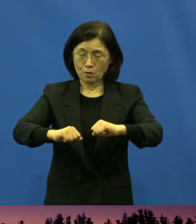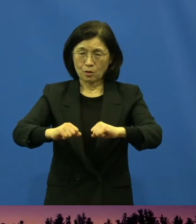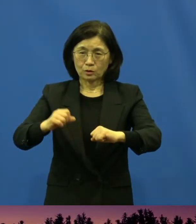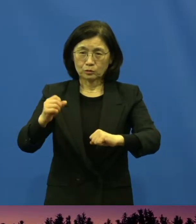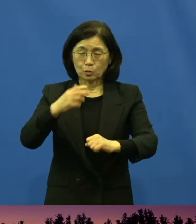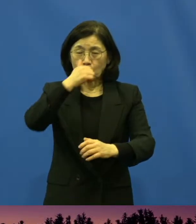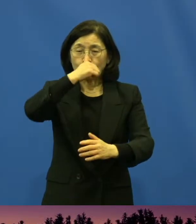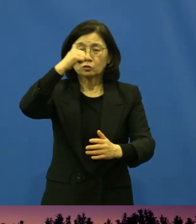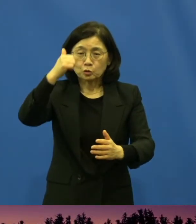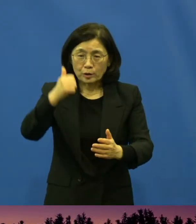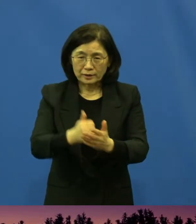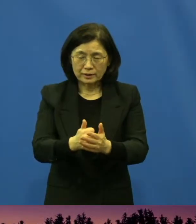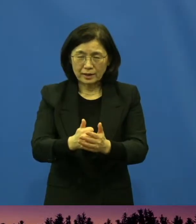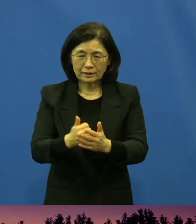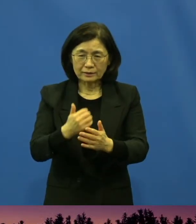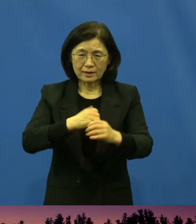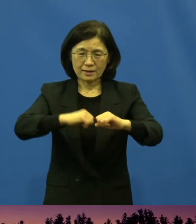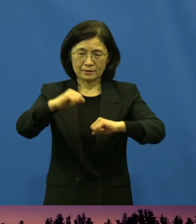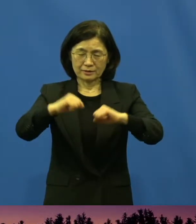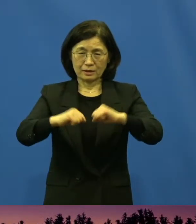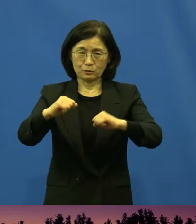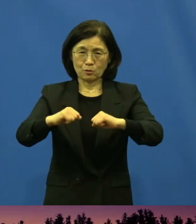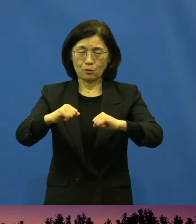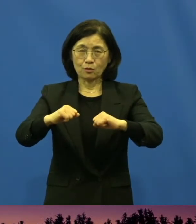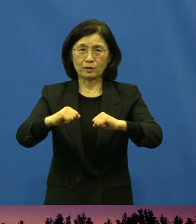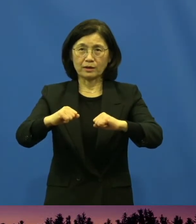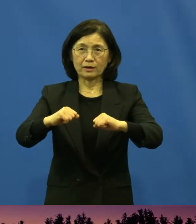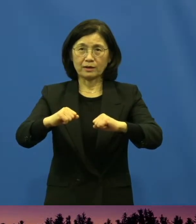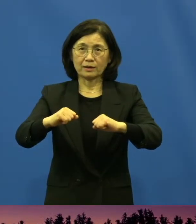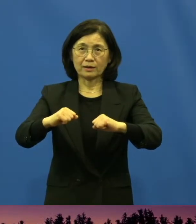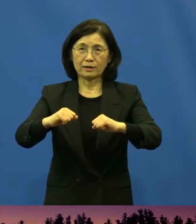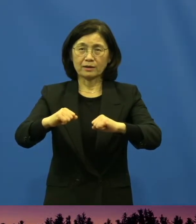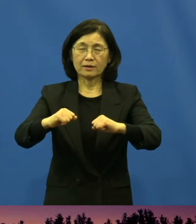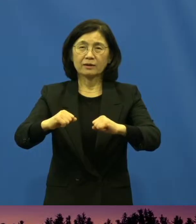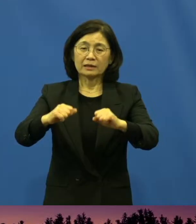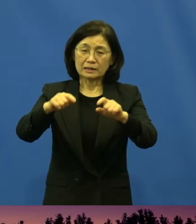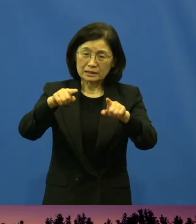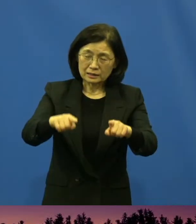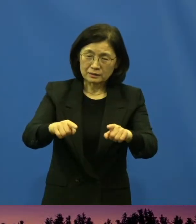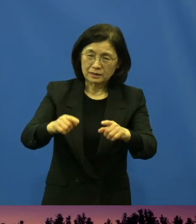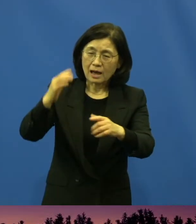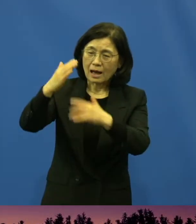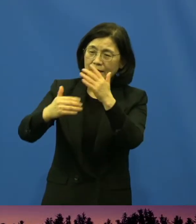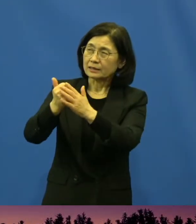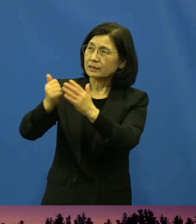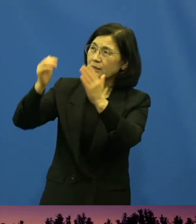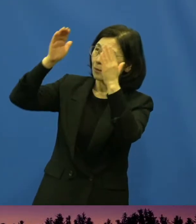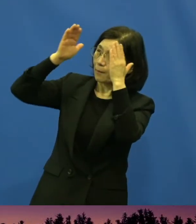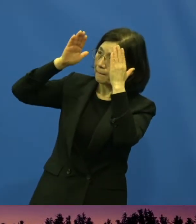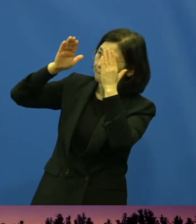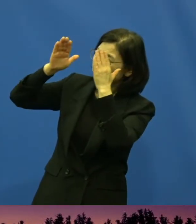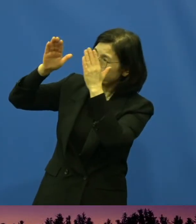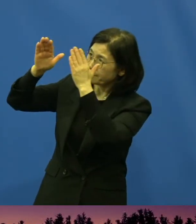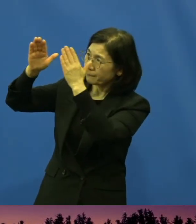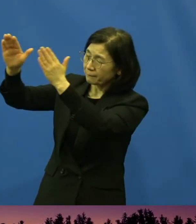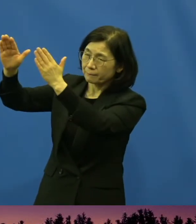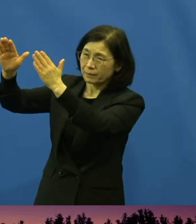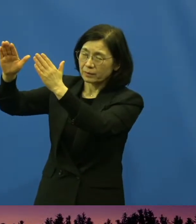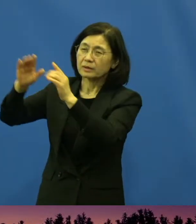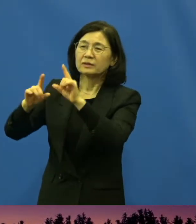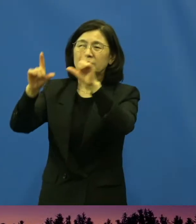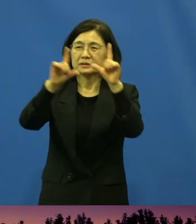거예요. 옛날에는 하나님과 등지고 살았는데 하나님께로 정방향. 그러니까 말씀과